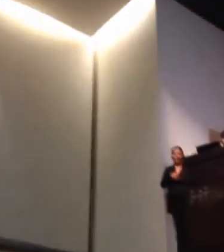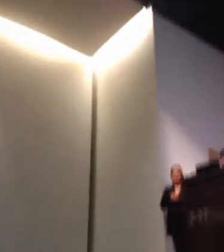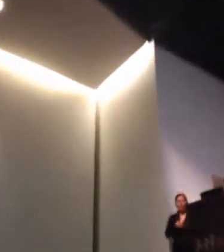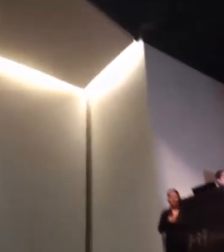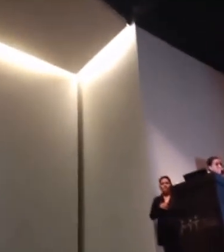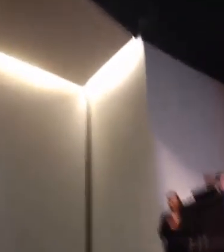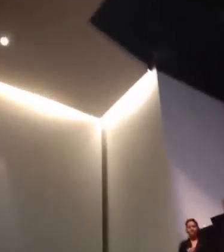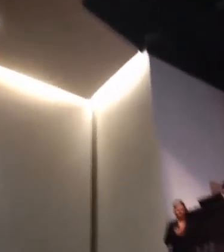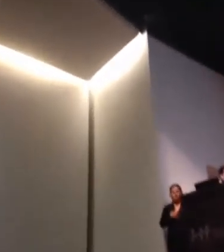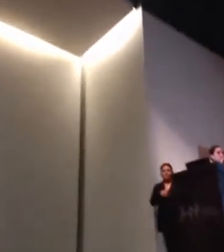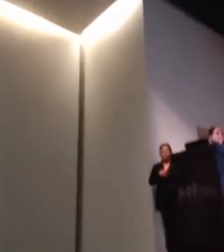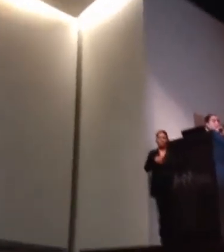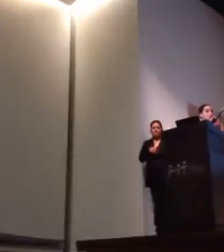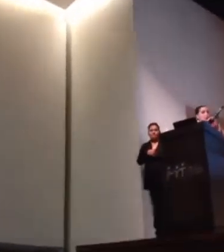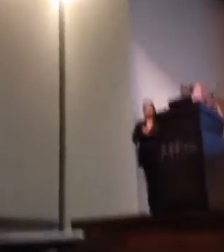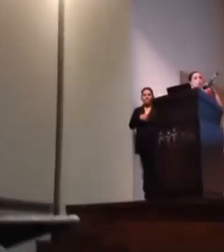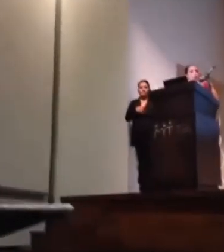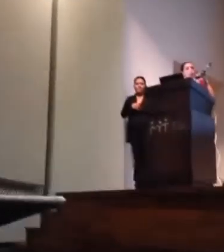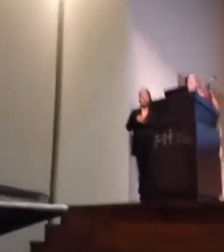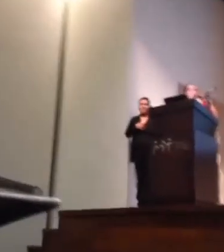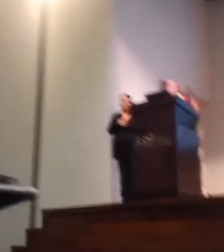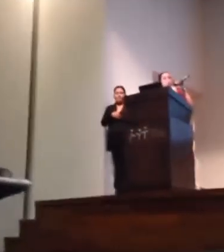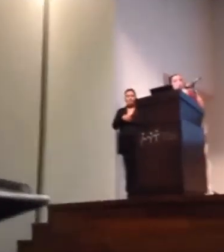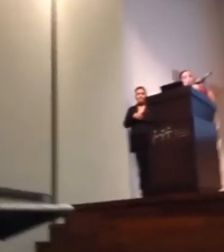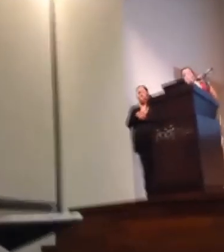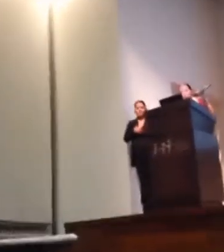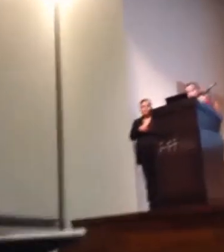es impulsividad, hiperactividad,